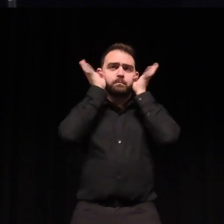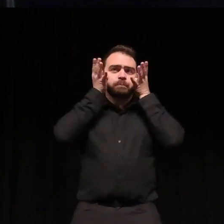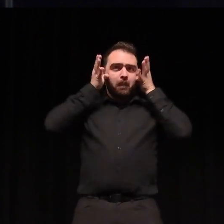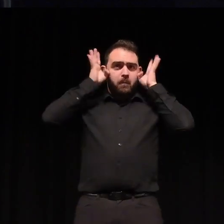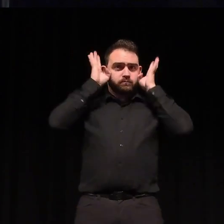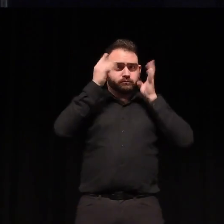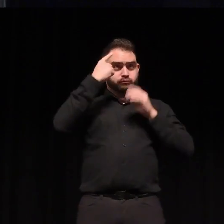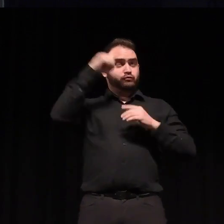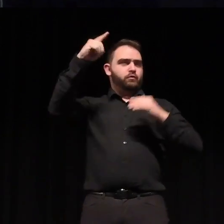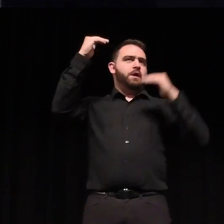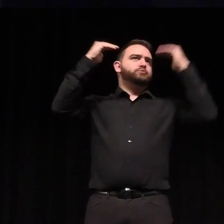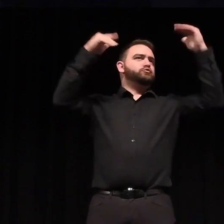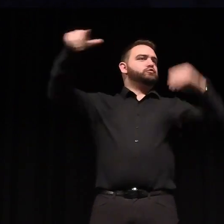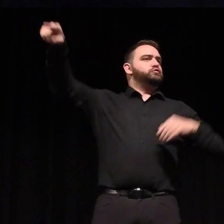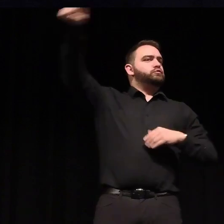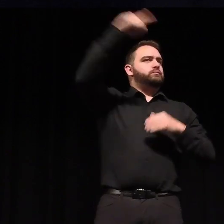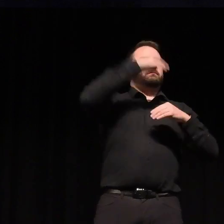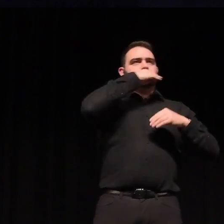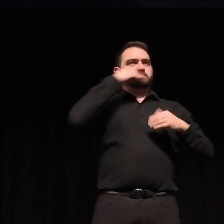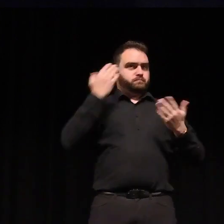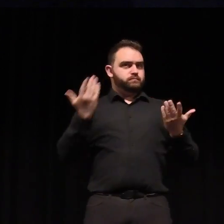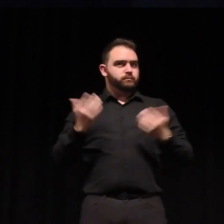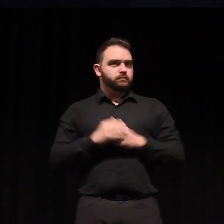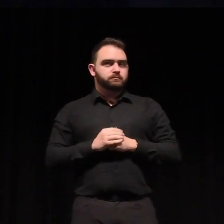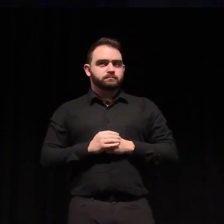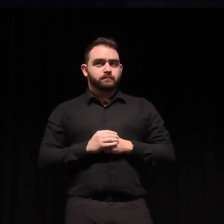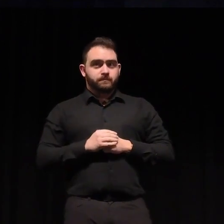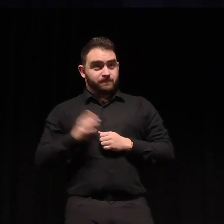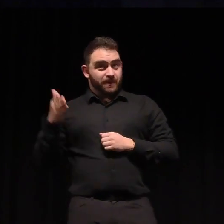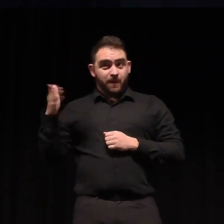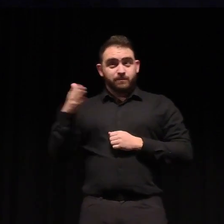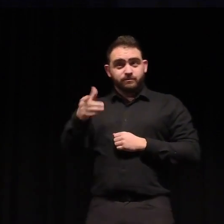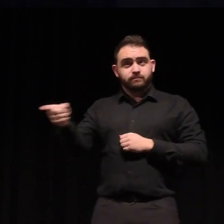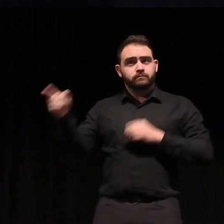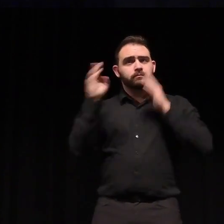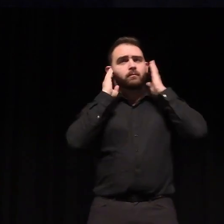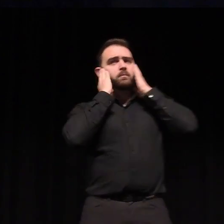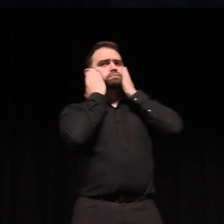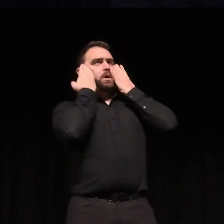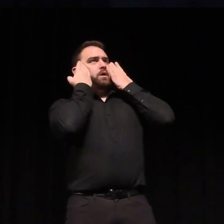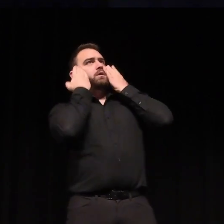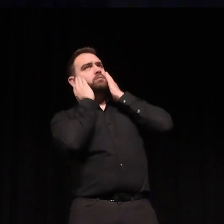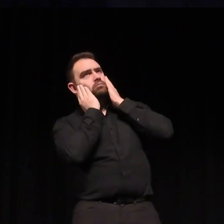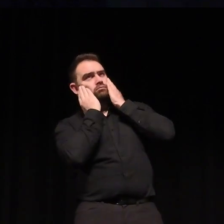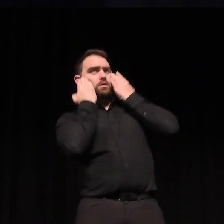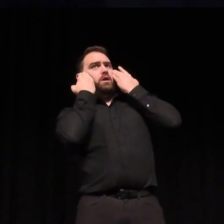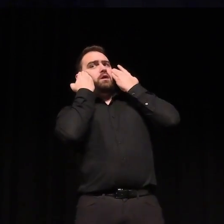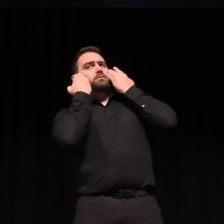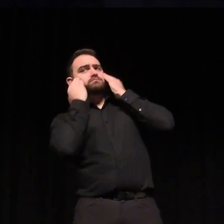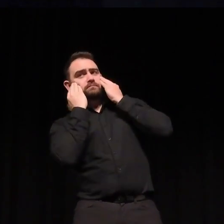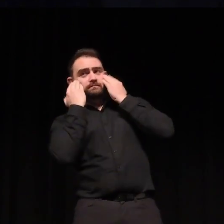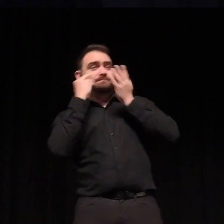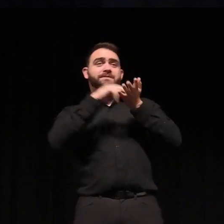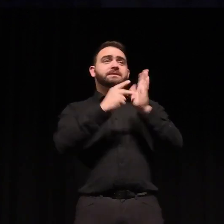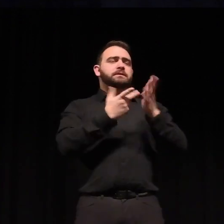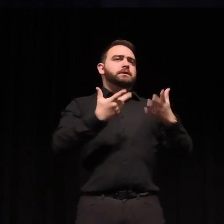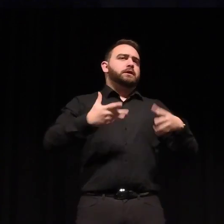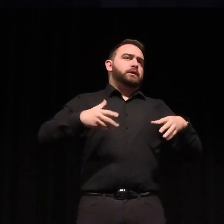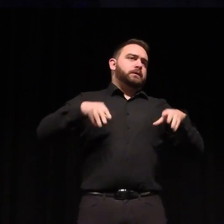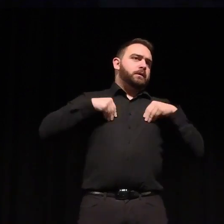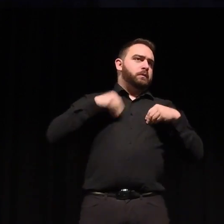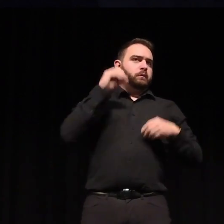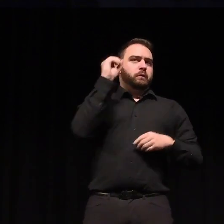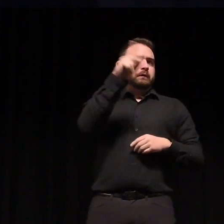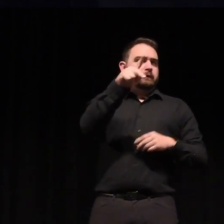adultes. » Et le poisson a répondu « qui voulait dire « OK ». Il a pris les